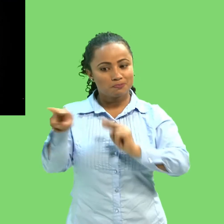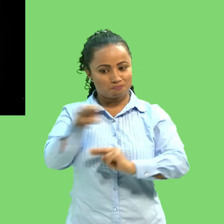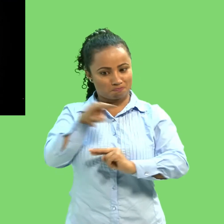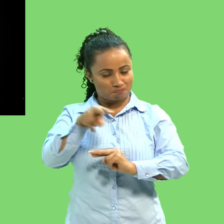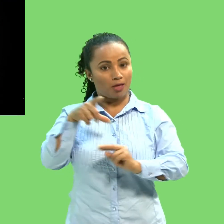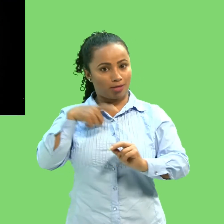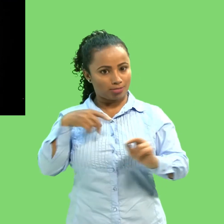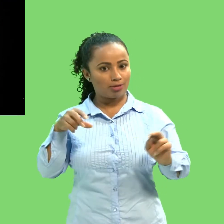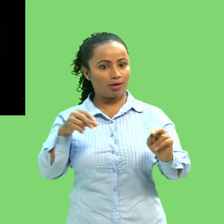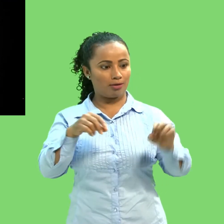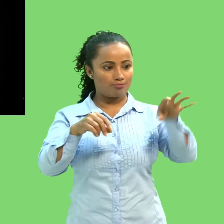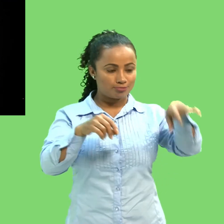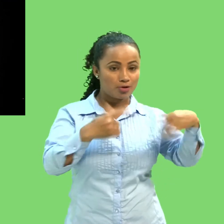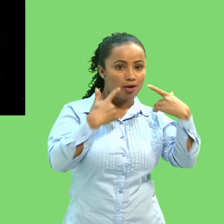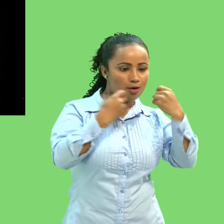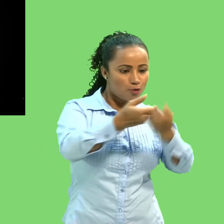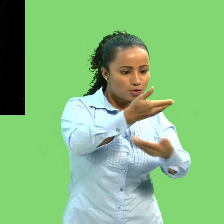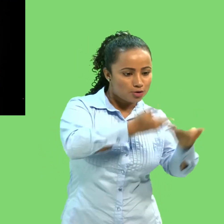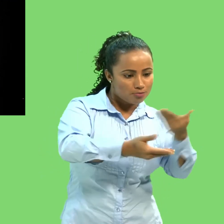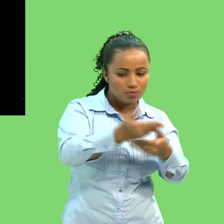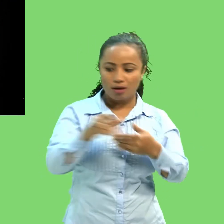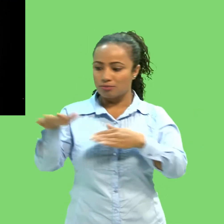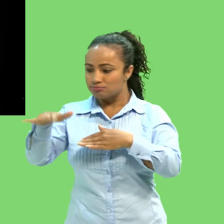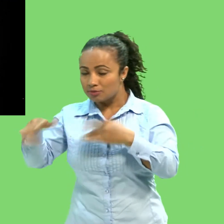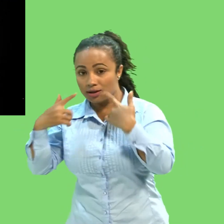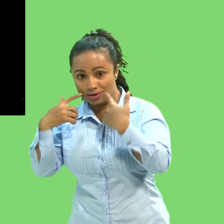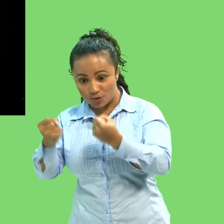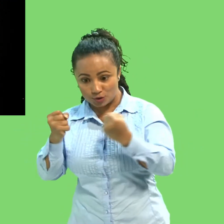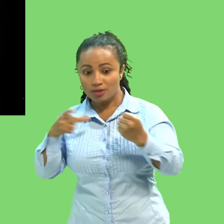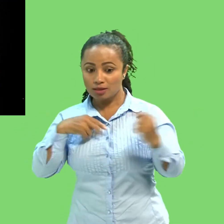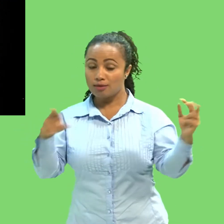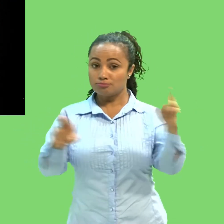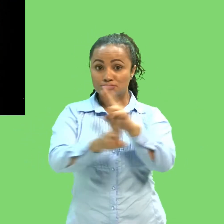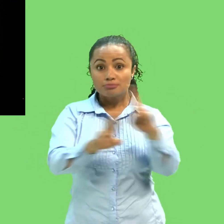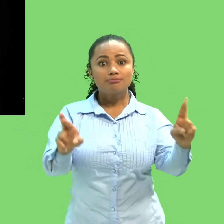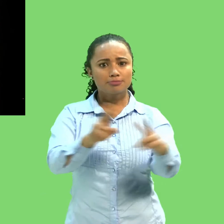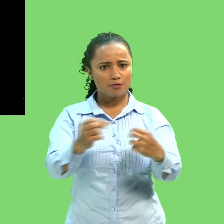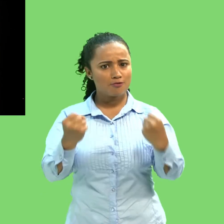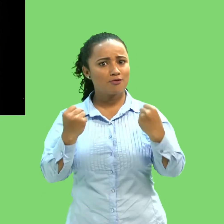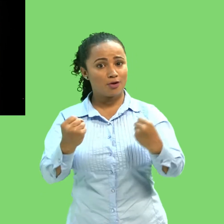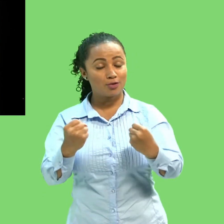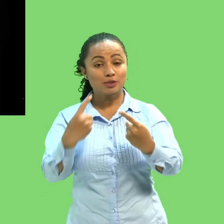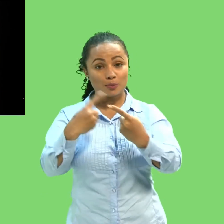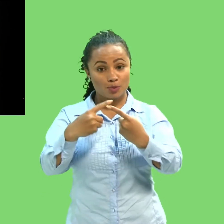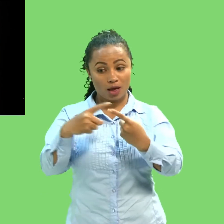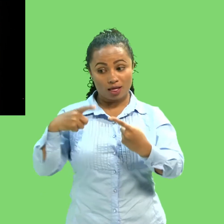certo? E nesse momento aqui, ao praticar também, ao termos aqui a teoria,